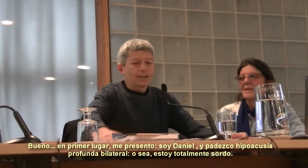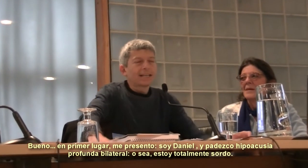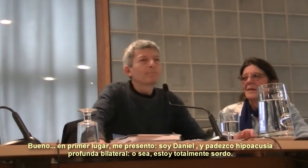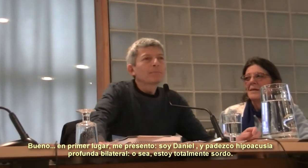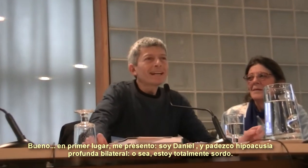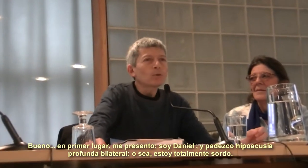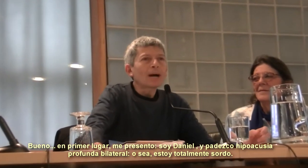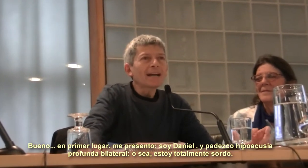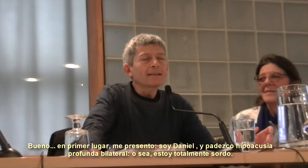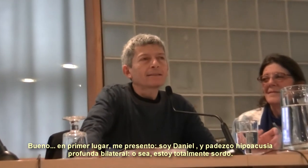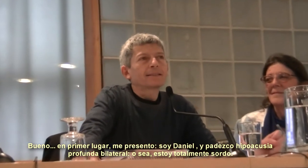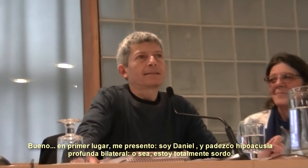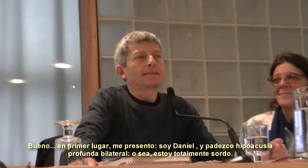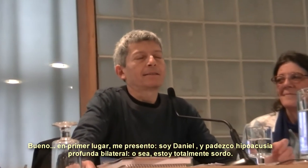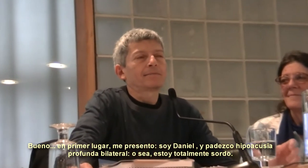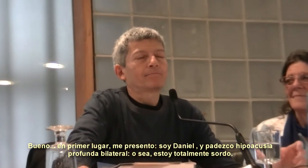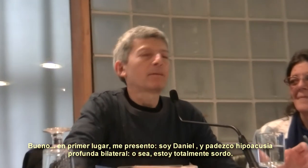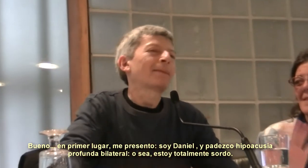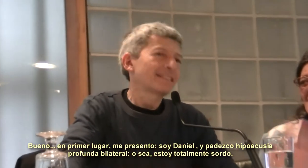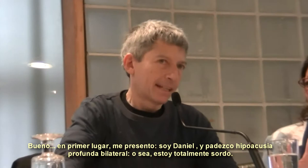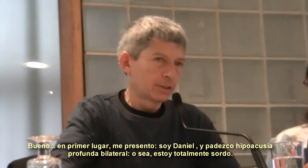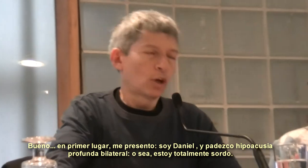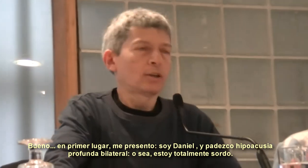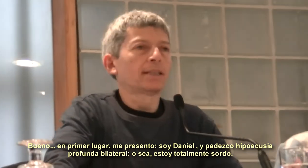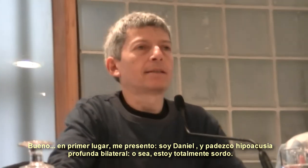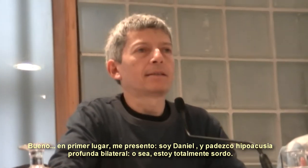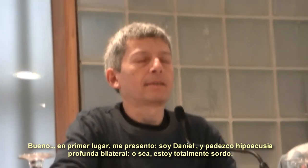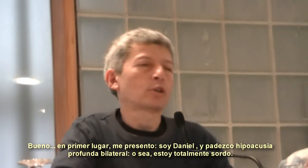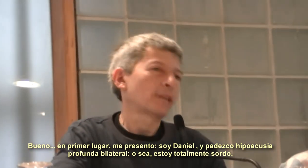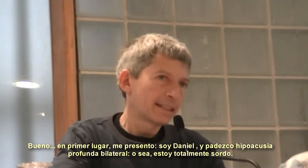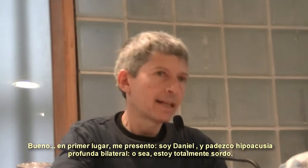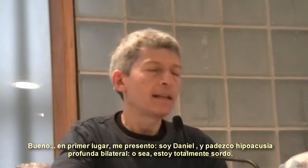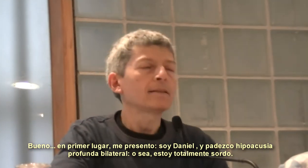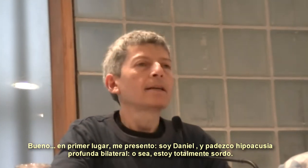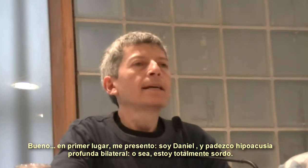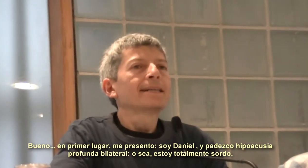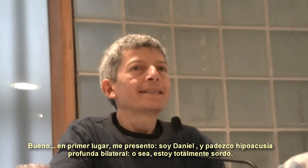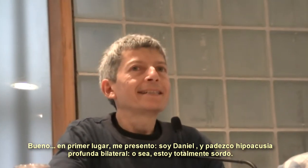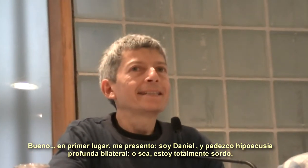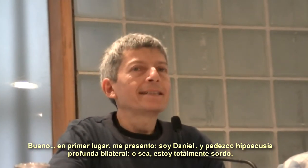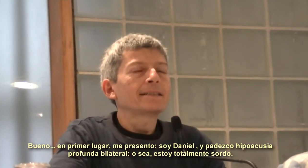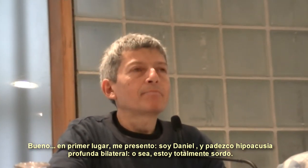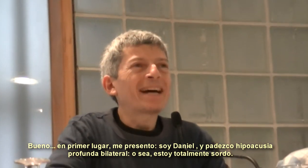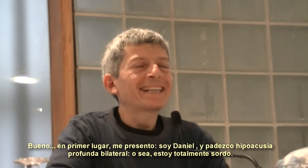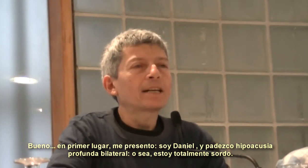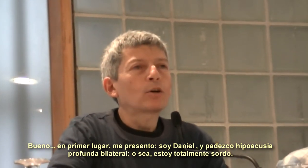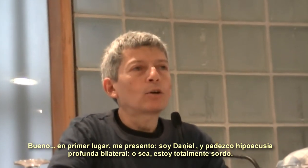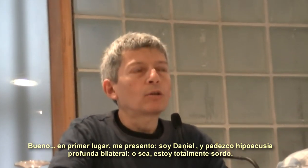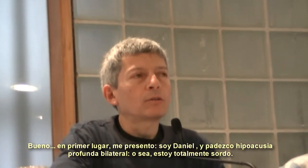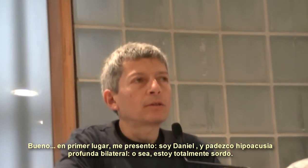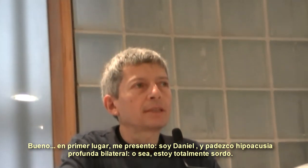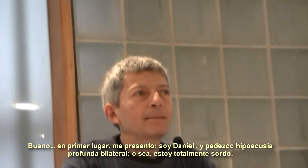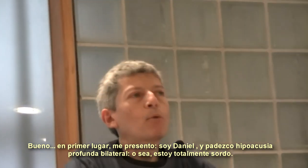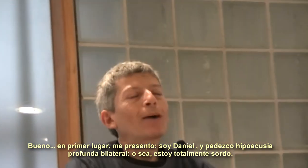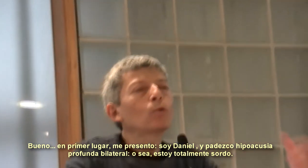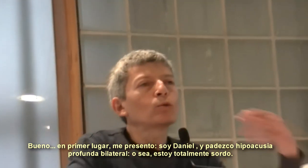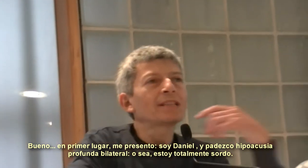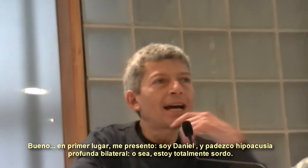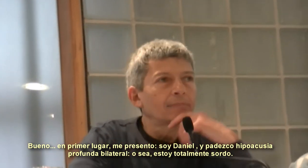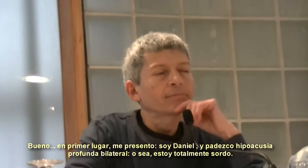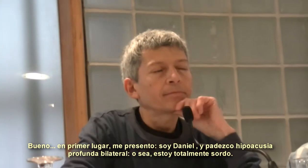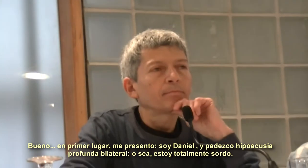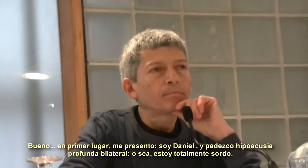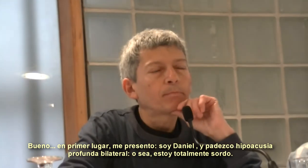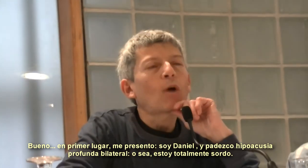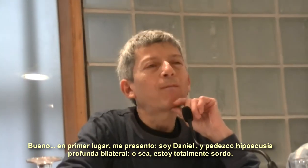Bueno, en primer lugar, me presento. Soy Daniel y padezco